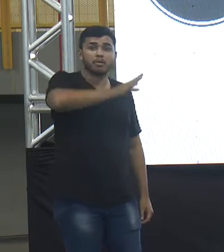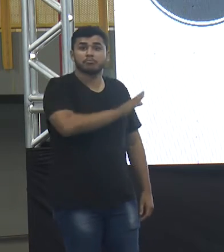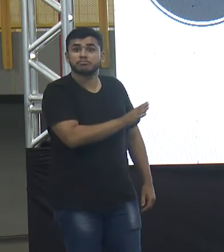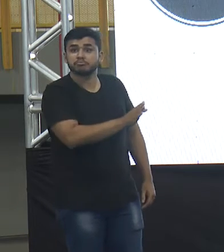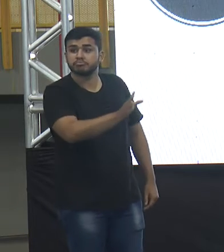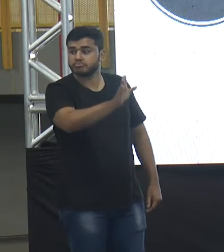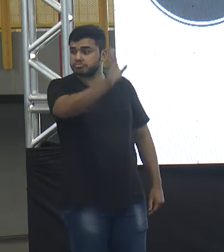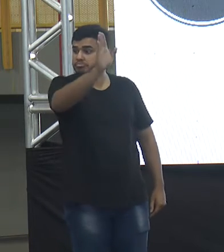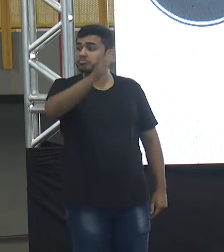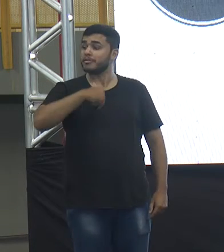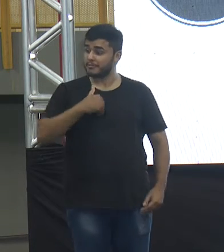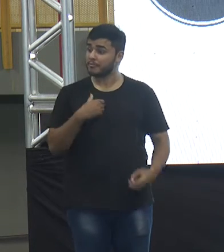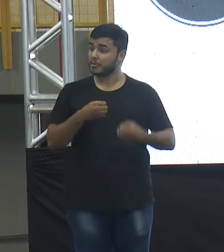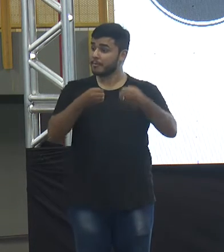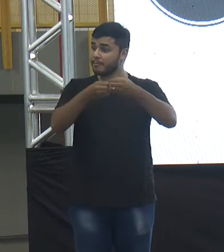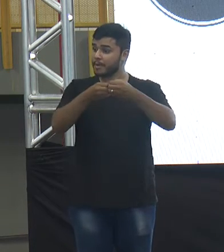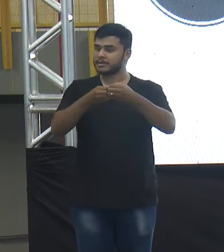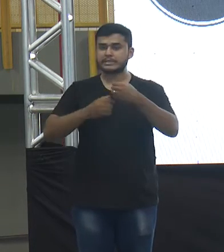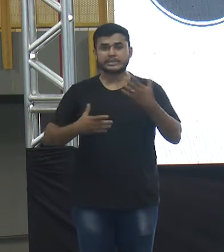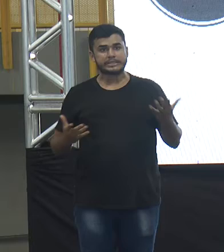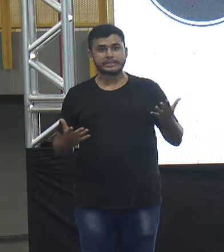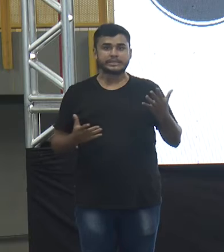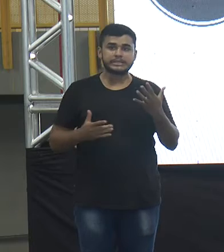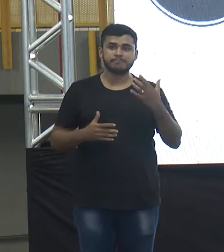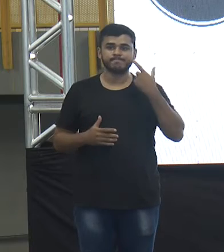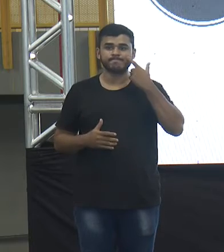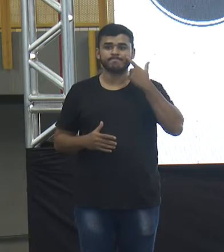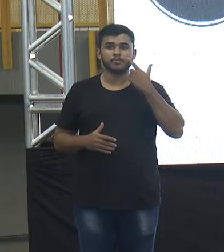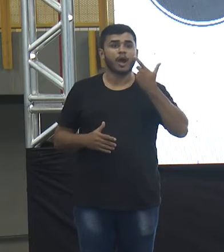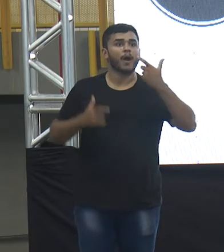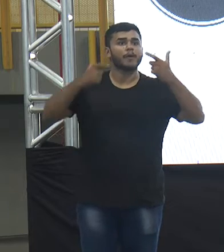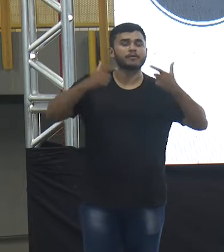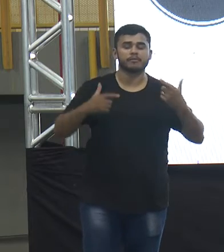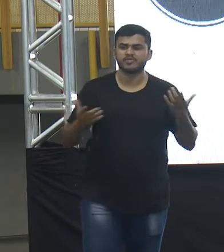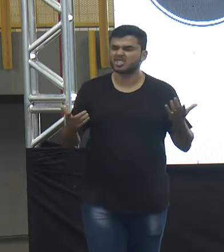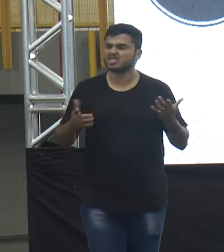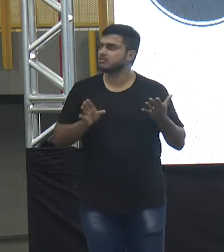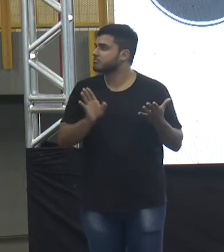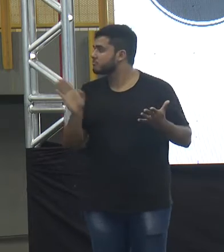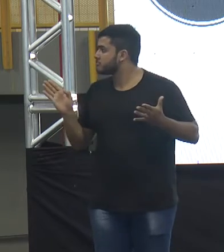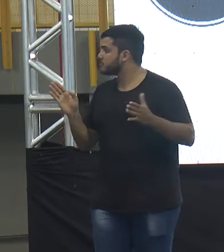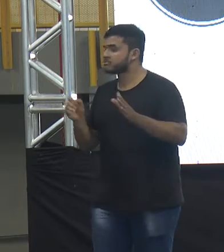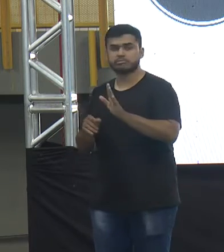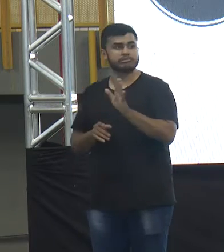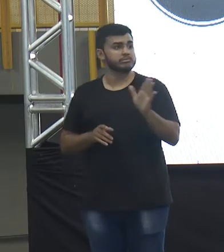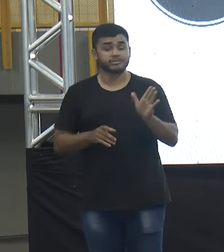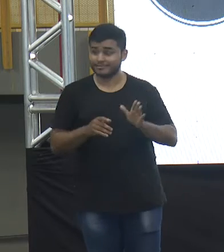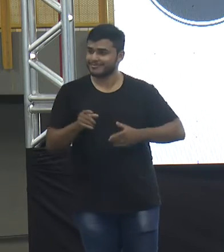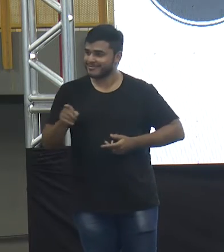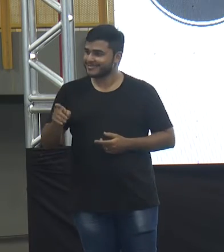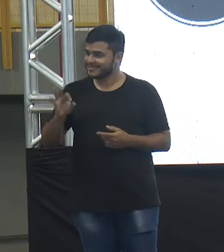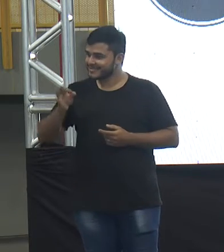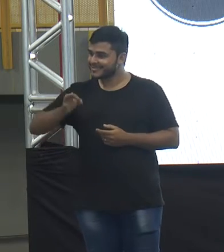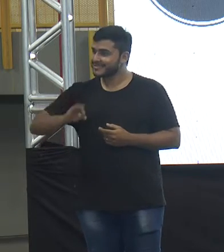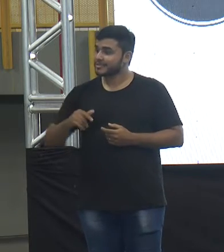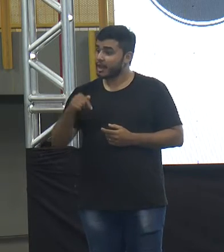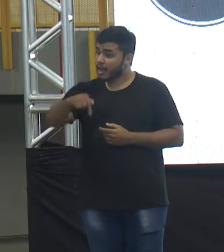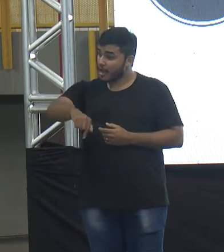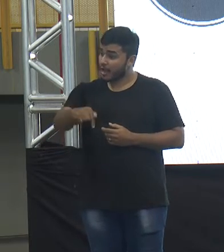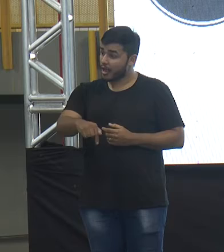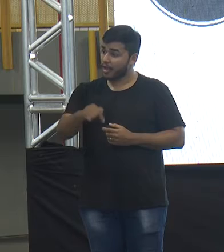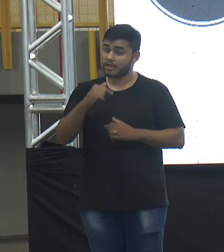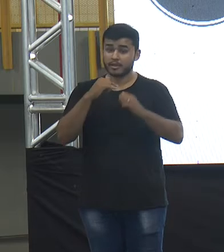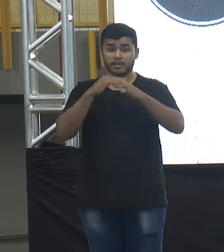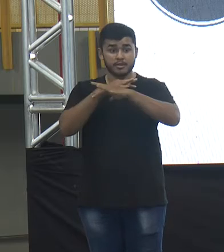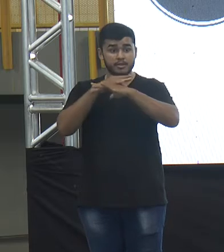ter alguma espécie de dificuldade. Fortaleza é uma cidade em que o centro histórico não está no centro